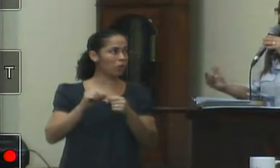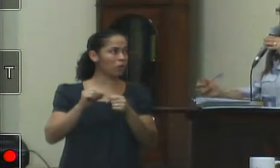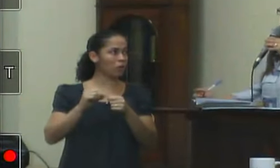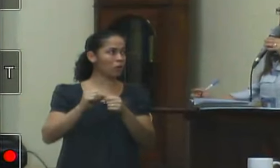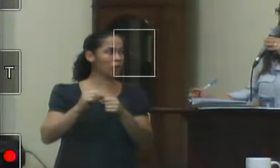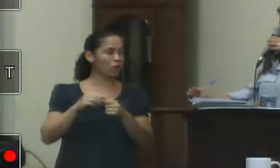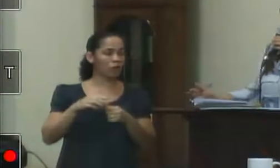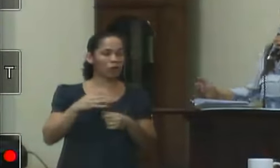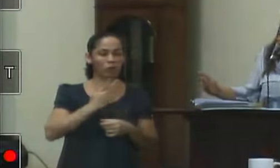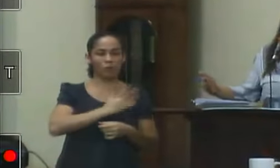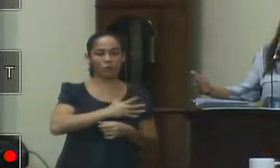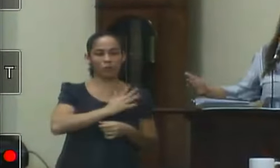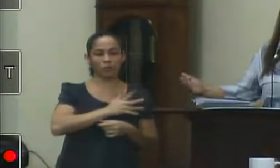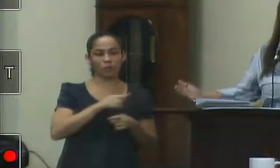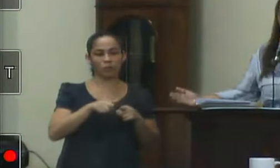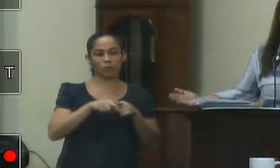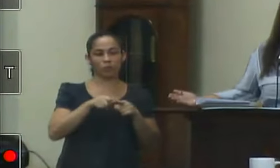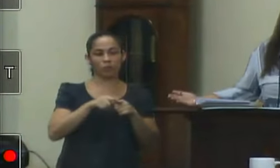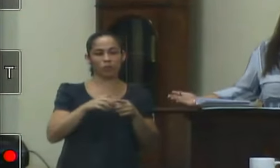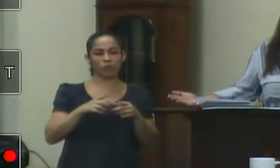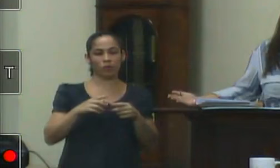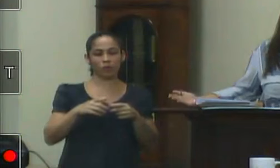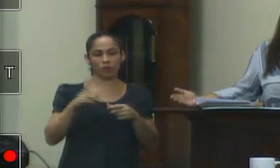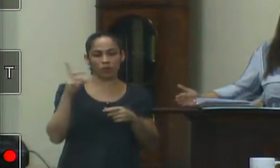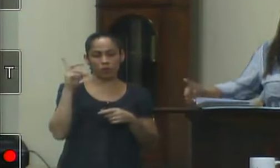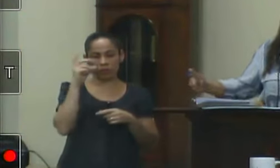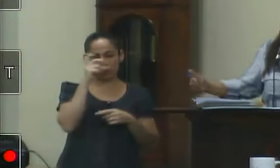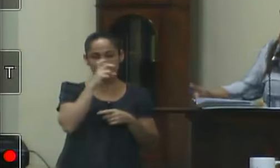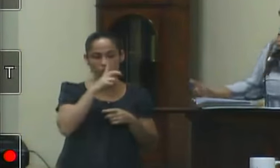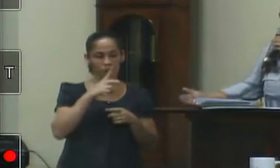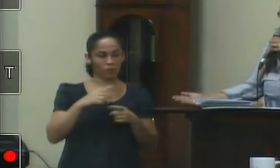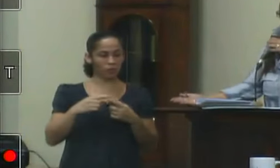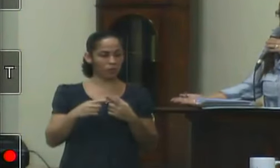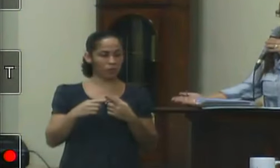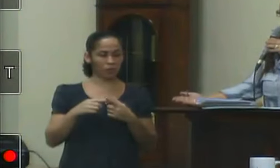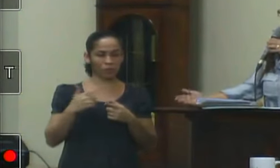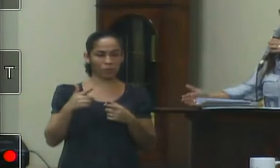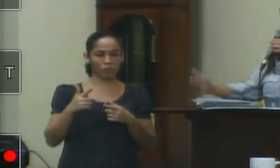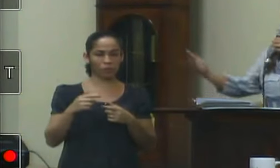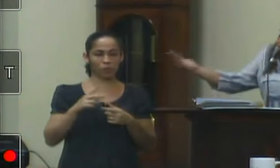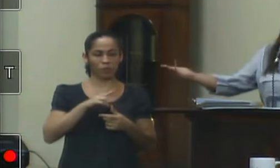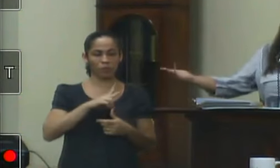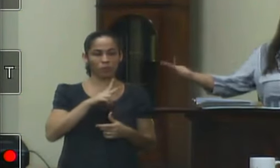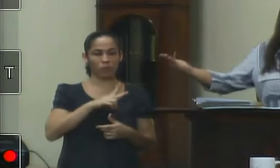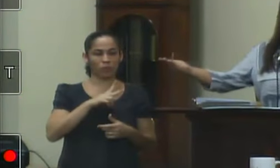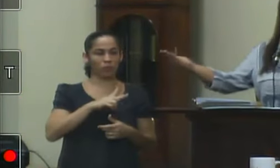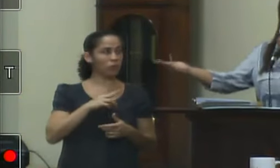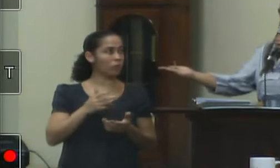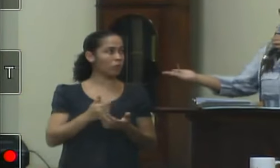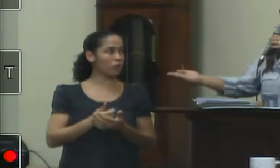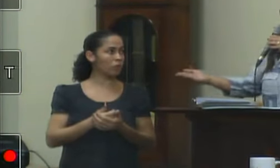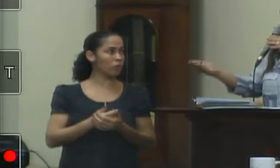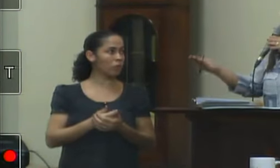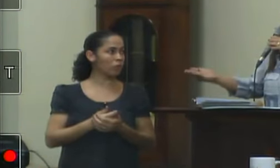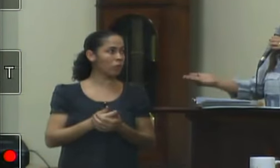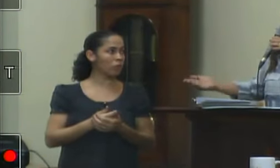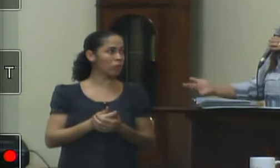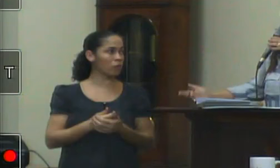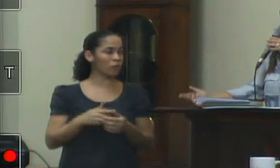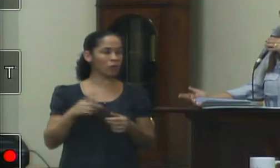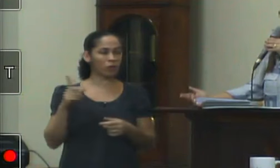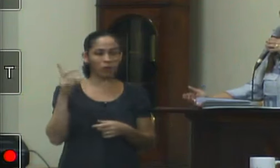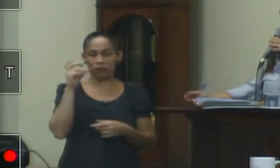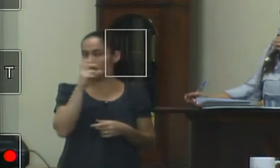ablação cardíaca, nós estamos com muita dificuldade de marcar. Nem particular a gente consegue, doutor Saulo, médico, sabe disso, é uma